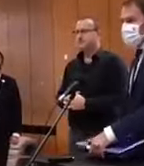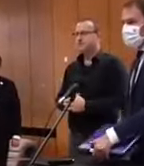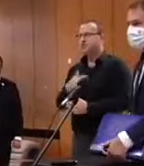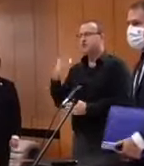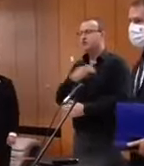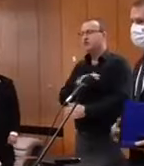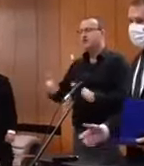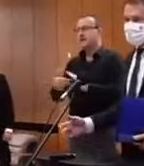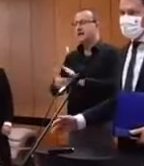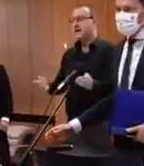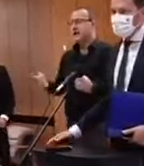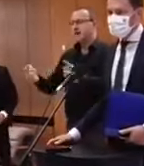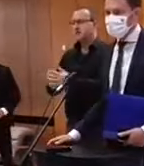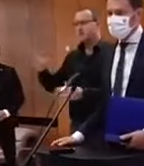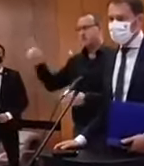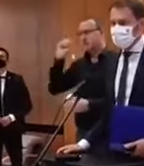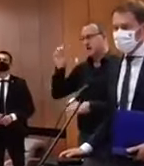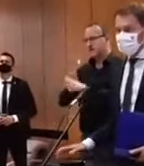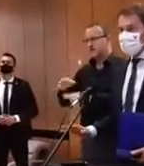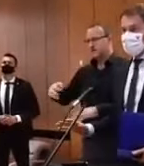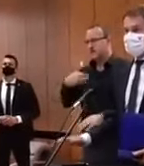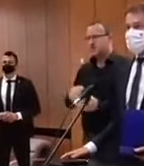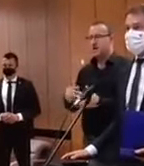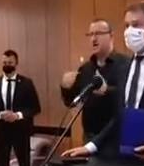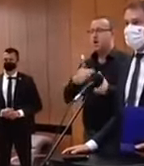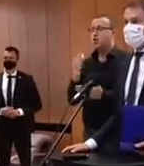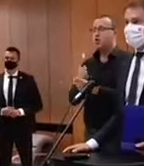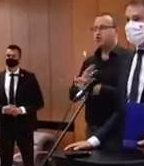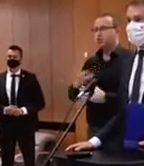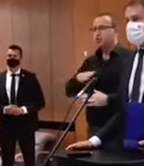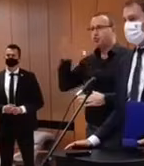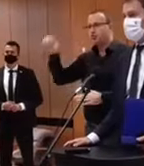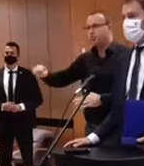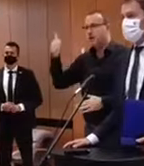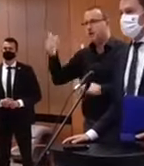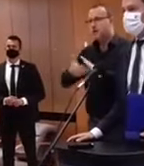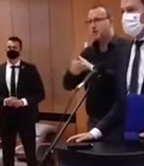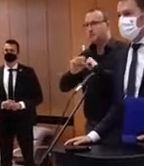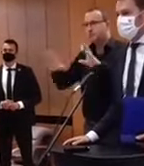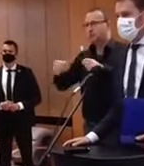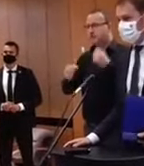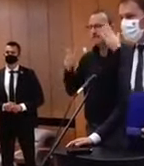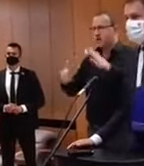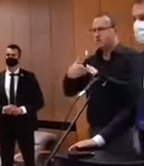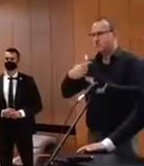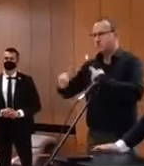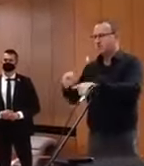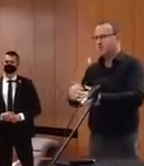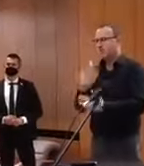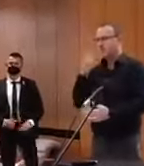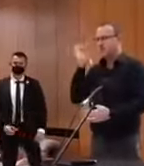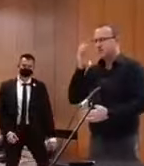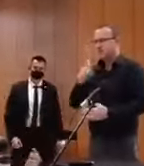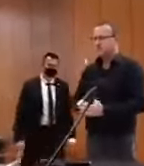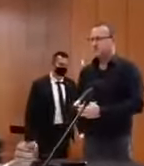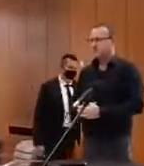pekne. Viete čo, očkovaciu kampaň má na starosti ministerstvo zdravotníctva. Ja som už konečne zaregistroval jeden spot, takže pevne verím, že už konečne beží. Ďakujem veľmi pekne. Dobrý deň,